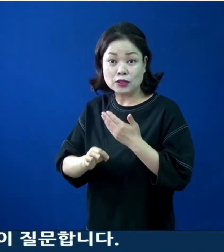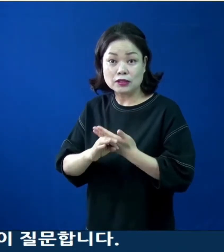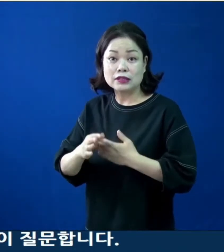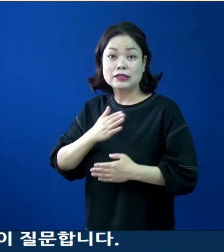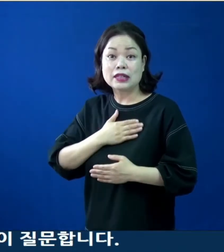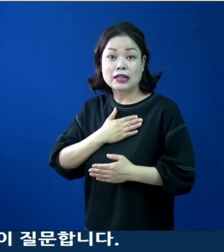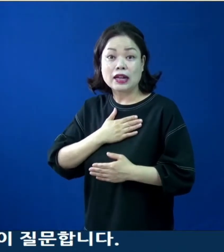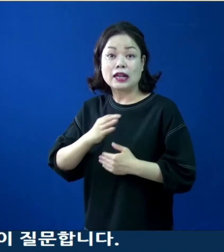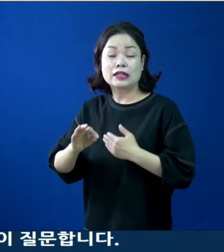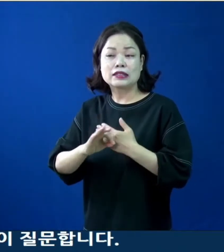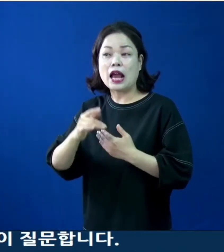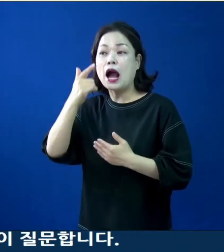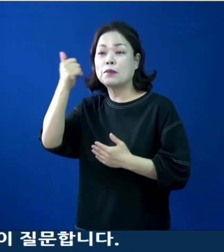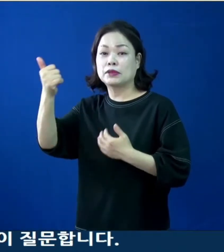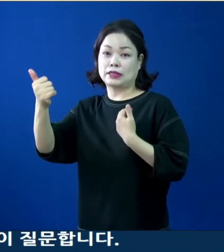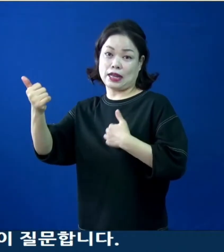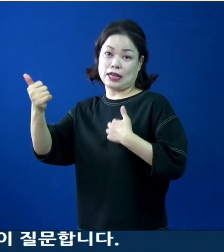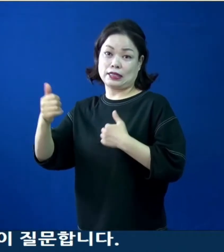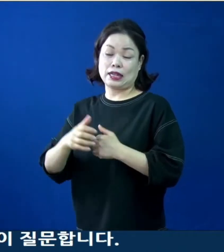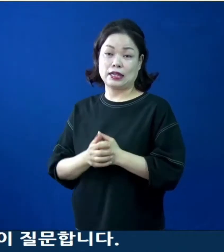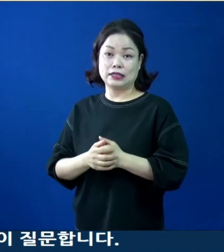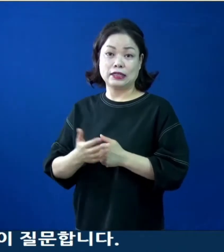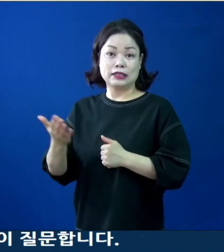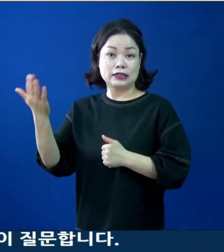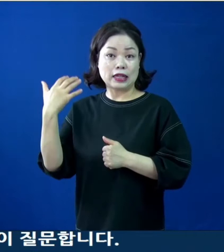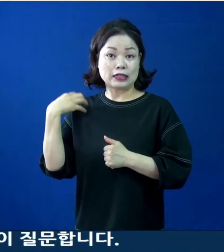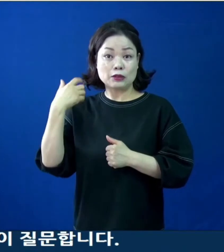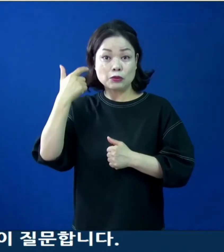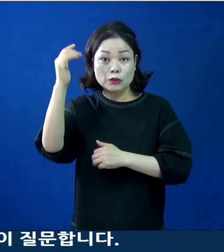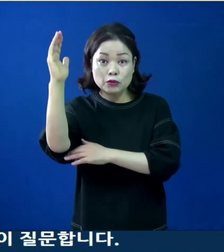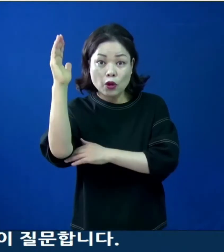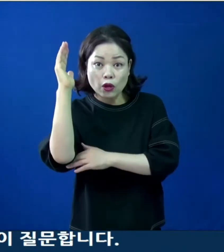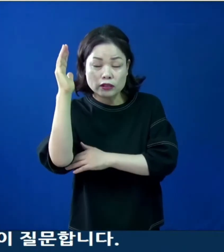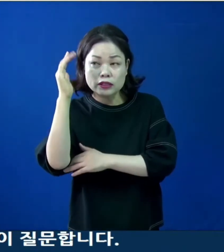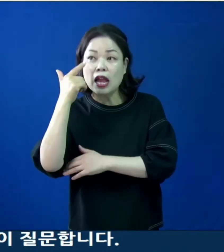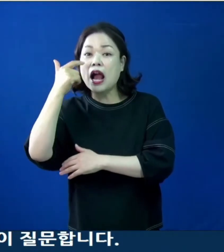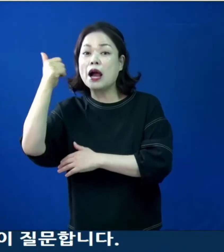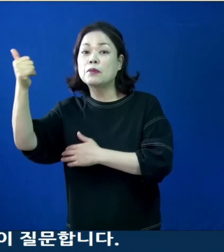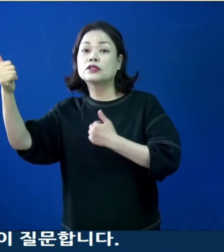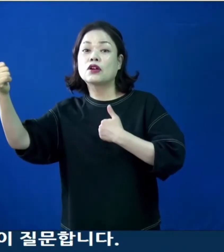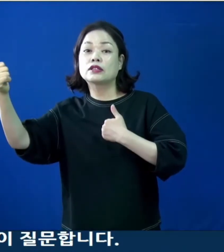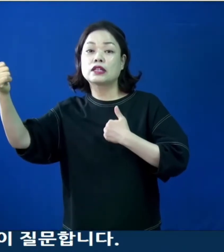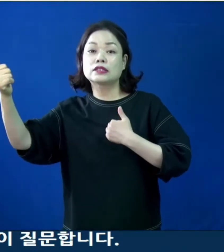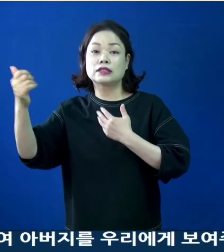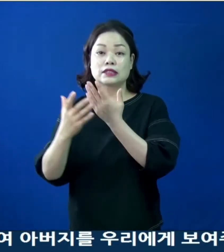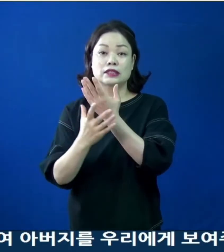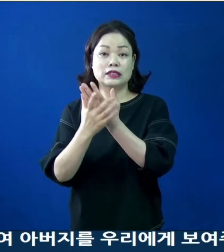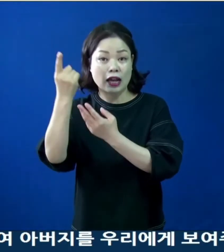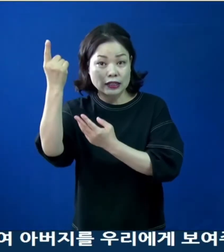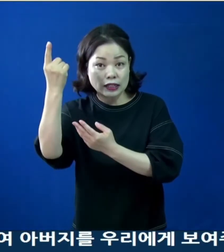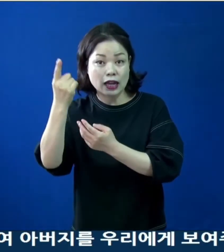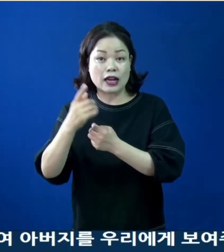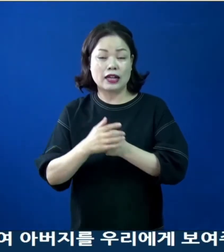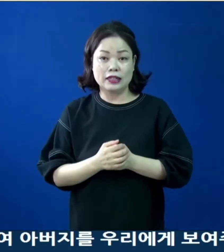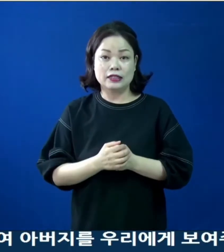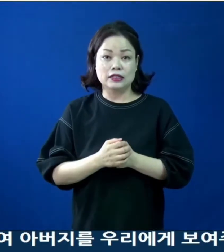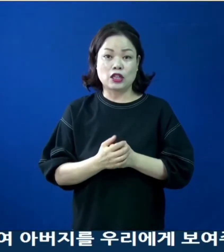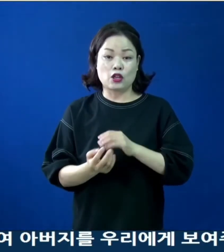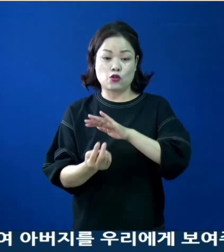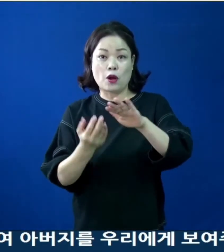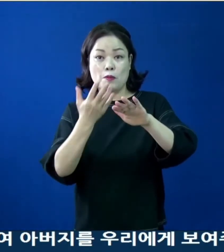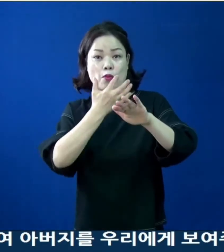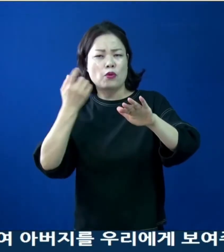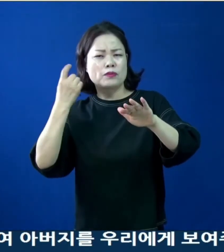나를 알았으면 아버지를 알았다. 지난주 담임 목사님 설교하셨죠. 아버지와 나는 하나다, 에고 에이미라고 얘기했던